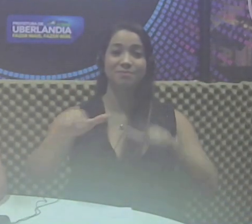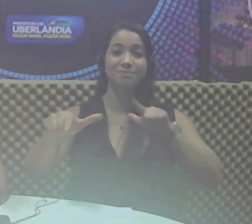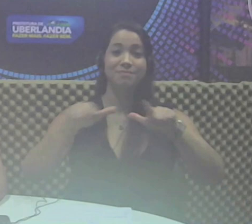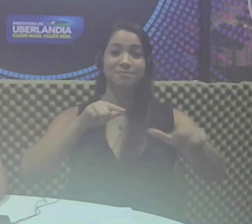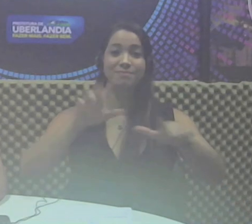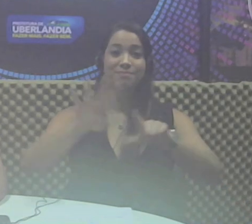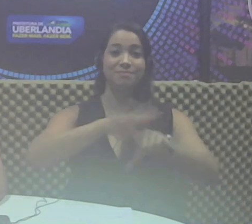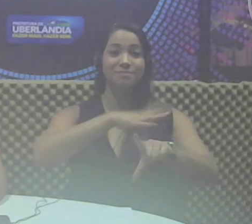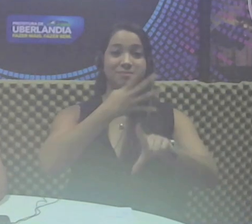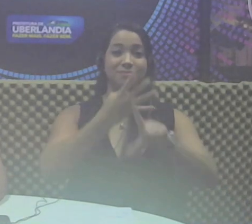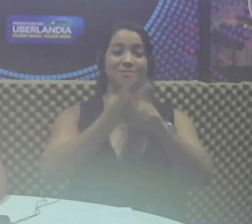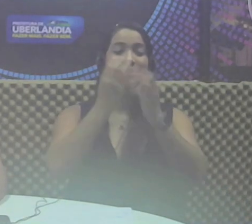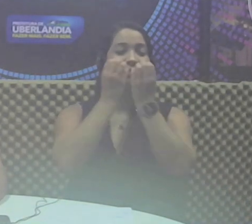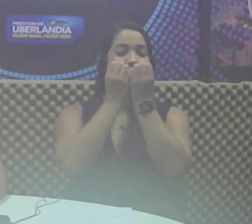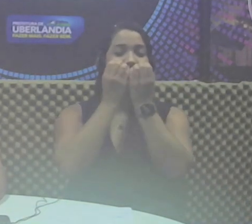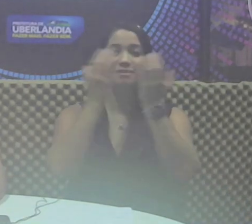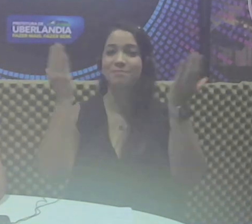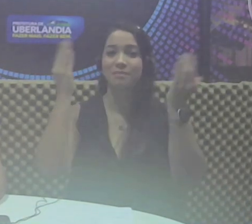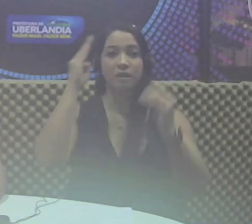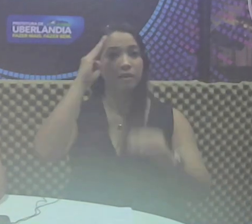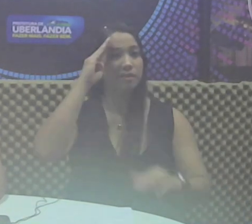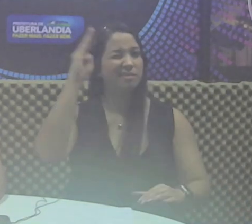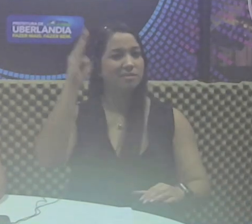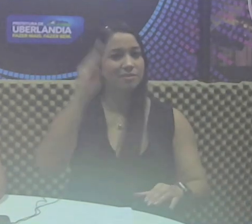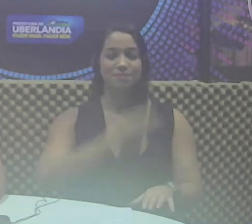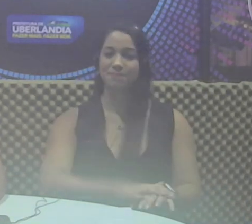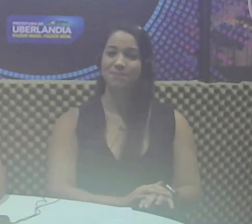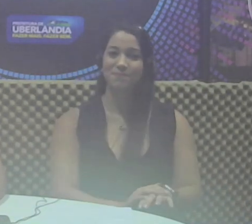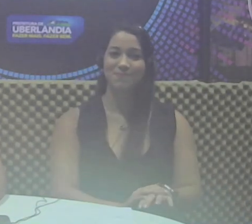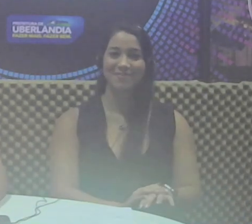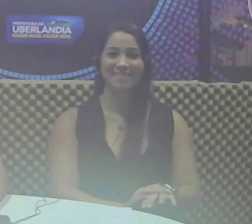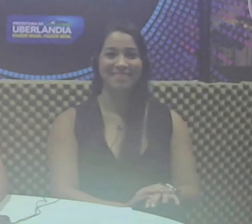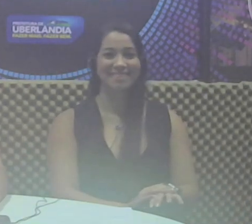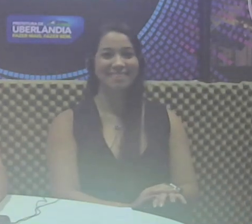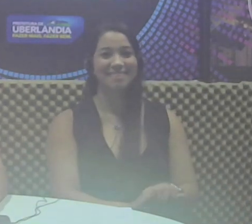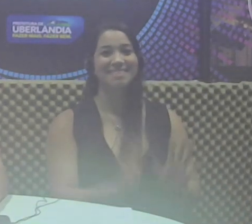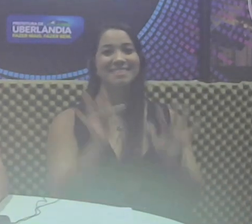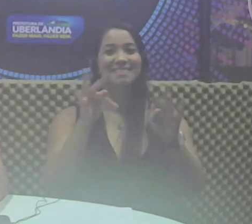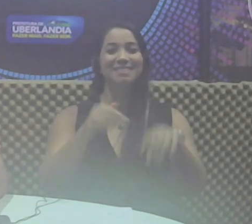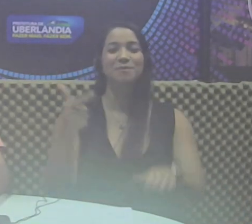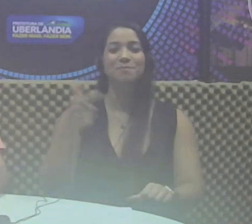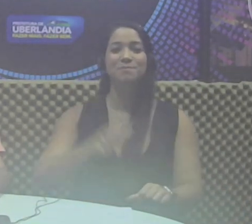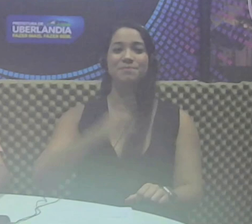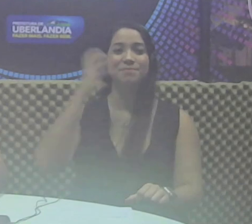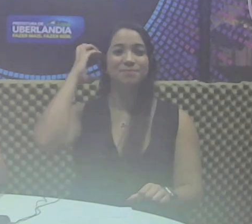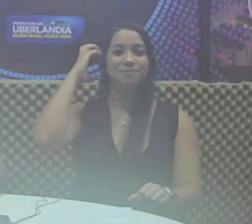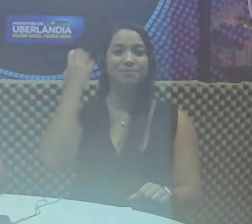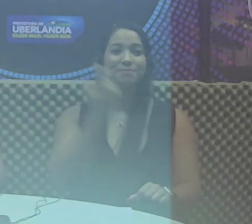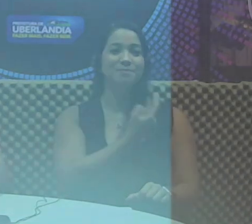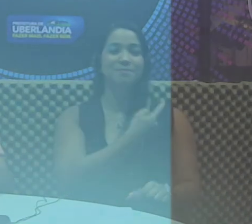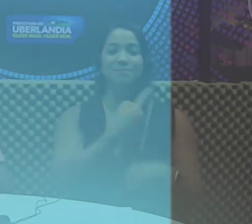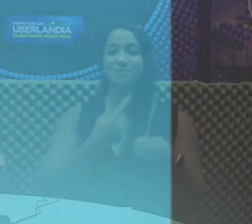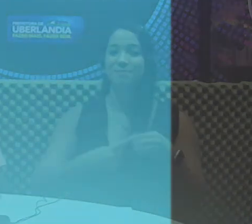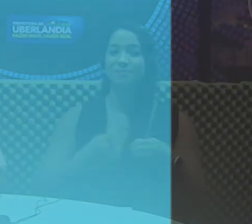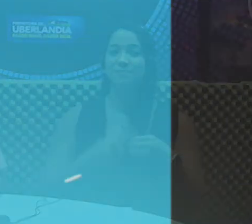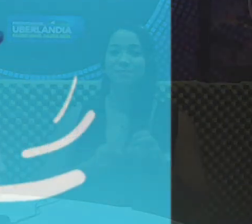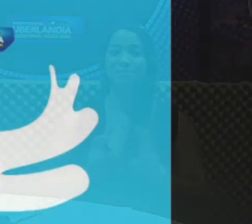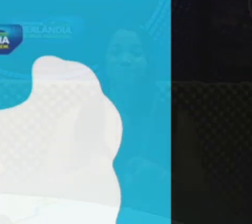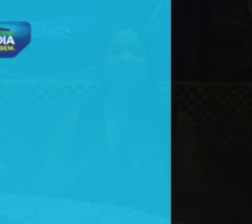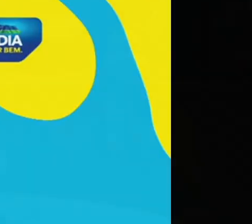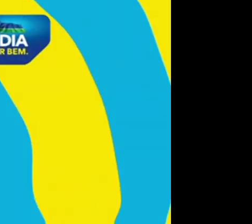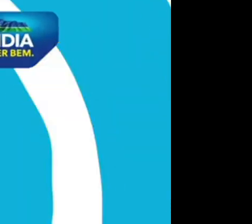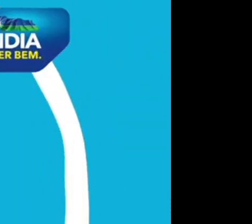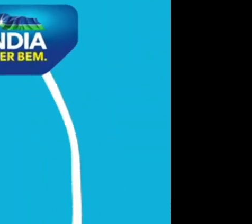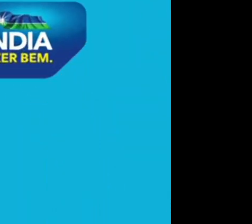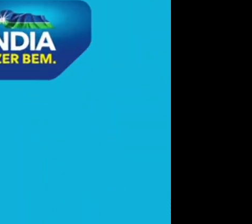Uberlândia. Fazer mais, fazer bem. Até a próxima. Fica por aqui mais uma edição do programa da Rádio Nossa